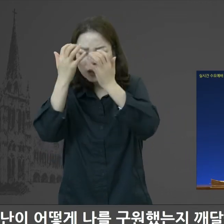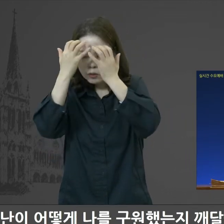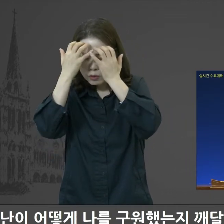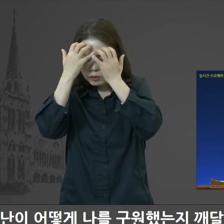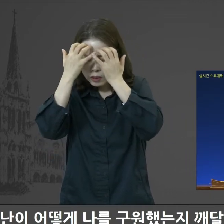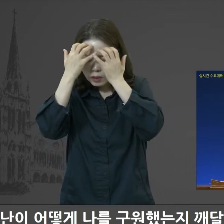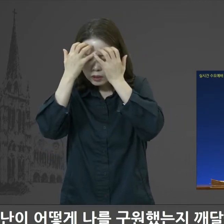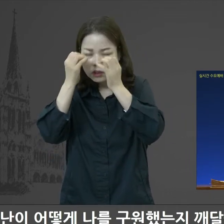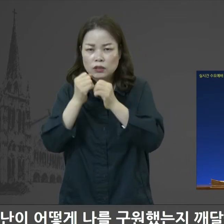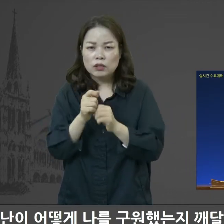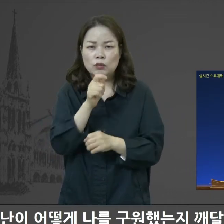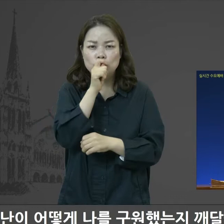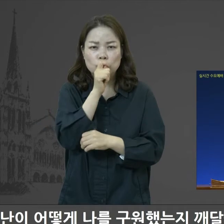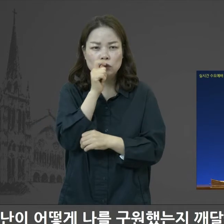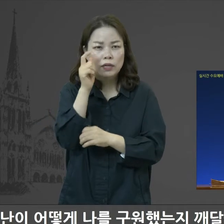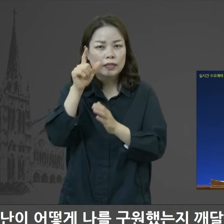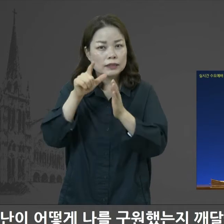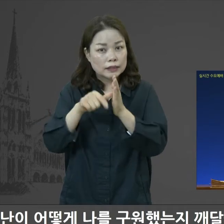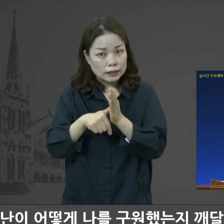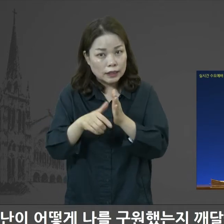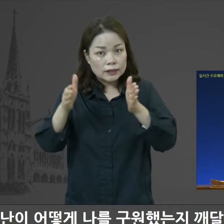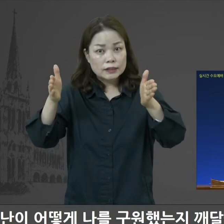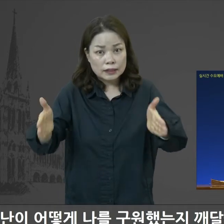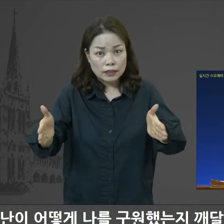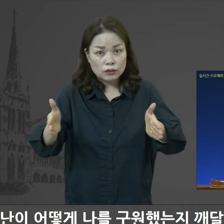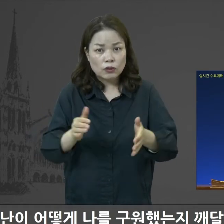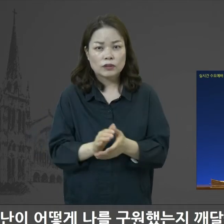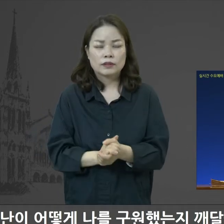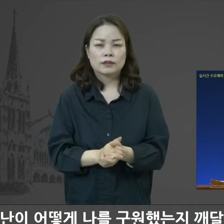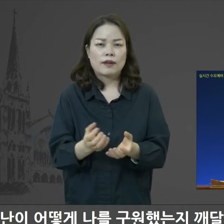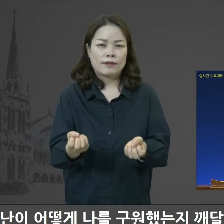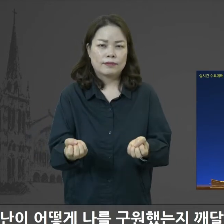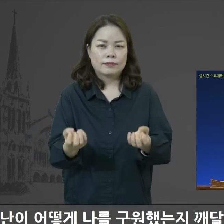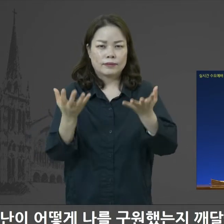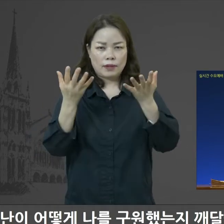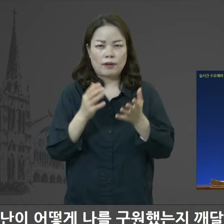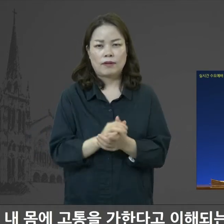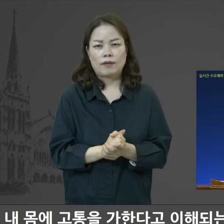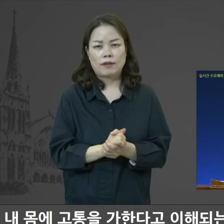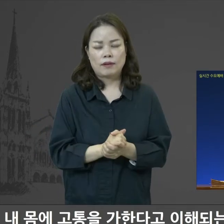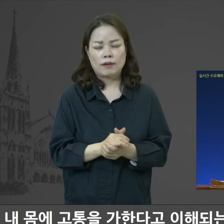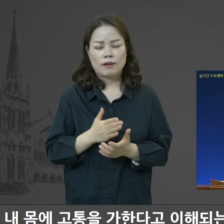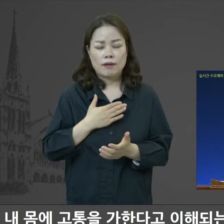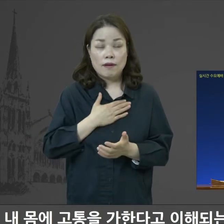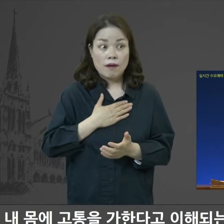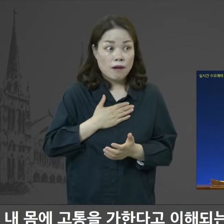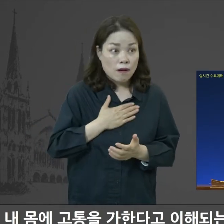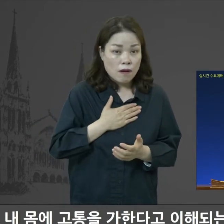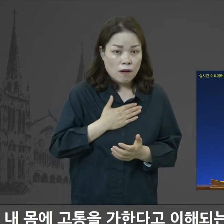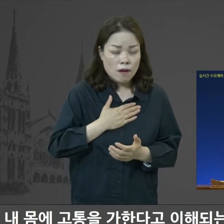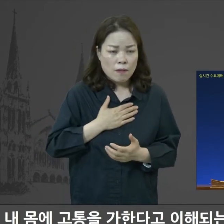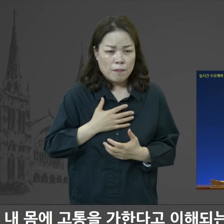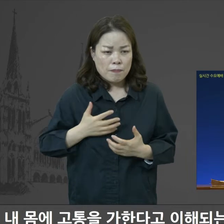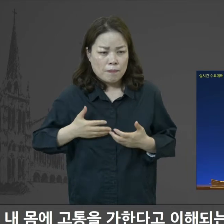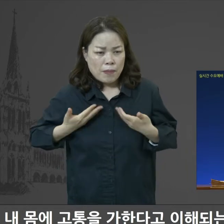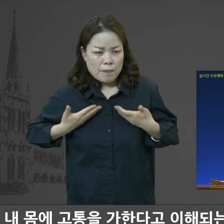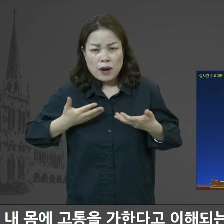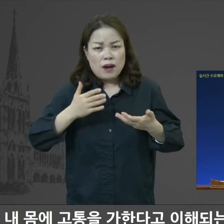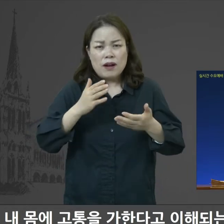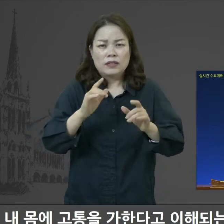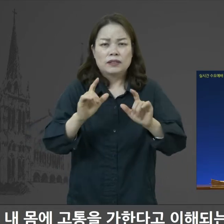부활을 묵상하는 이때를 시작하면서 행사와 또 감정들의 어떤 촉발시키는 것이